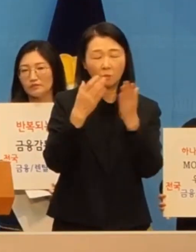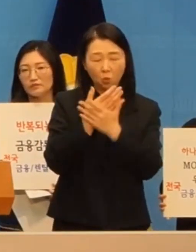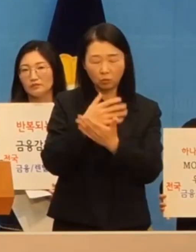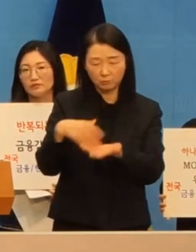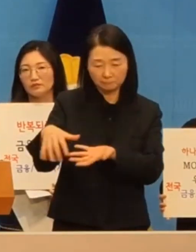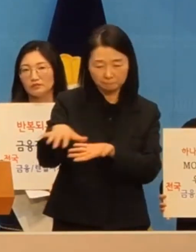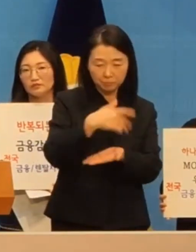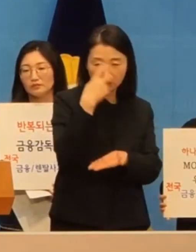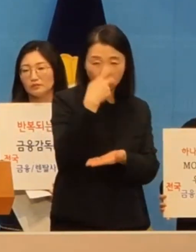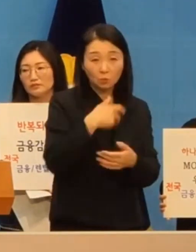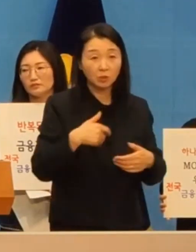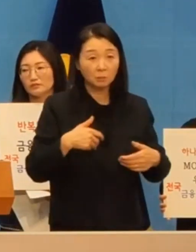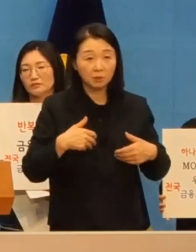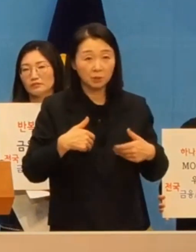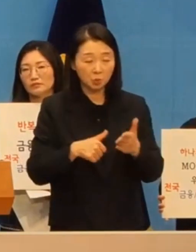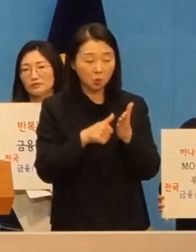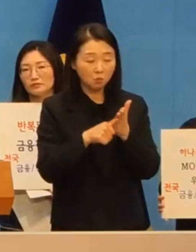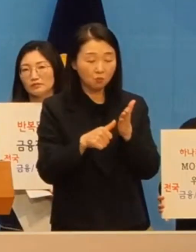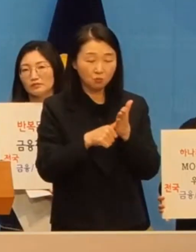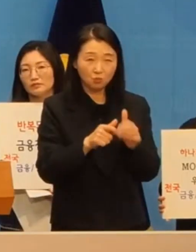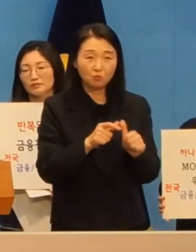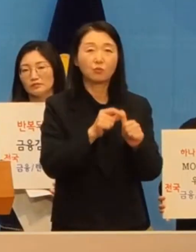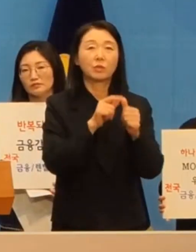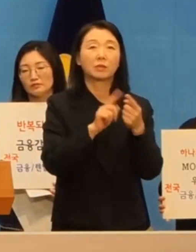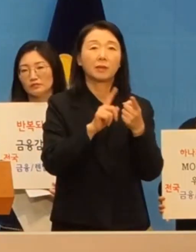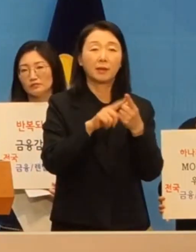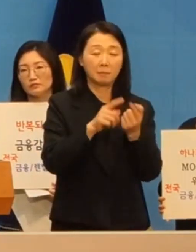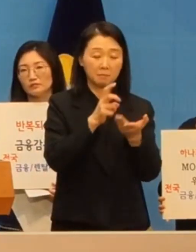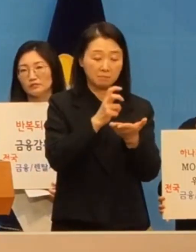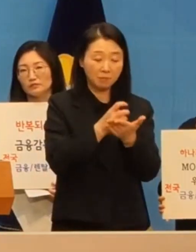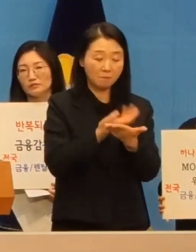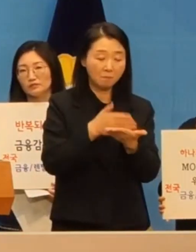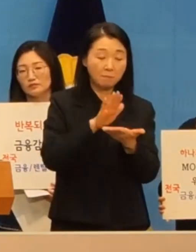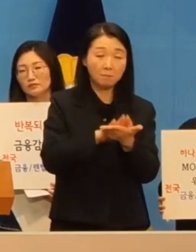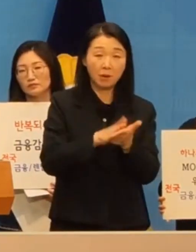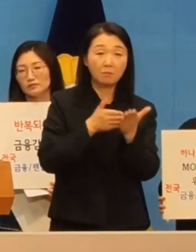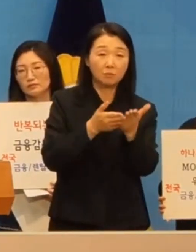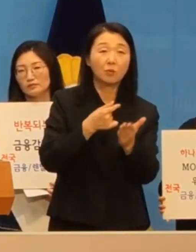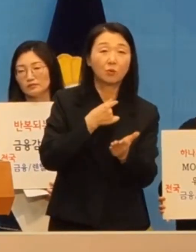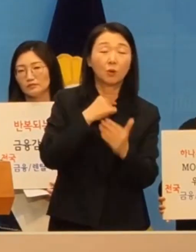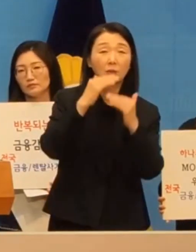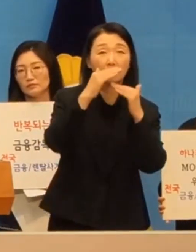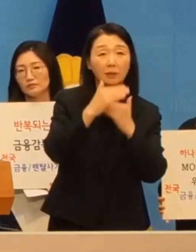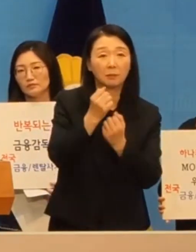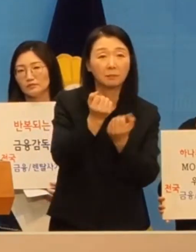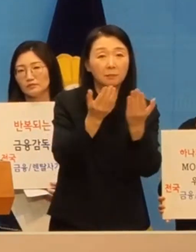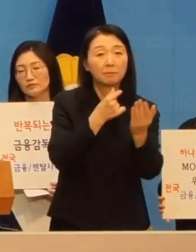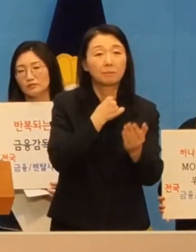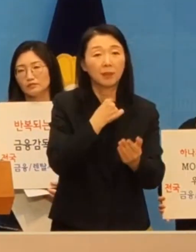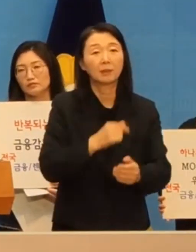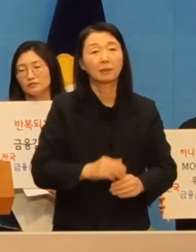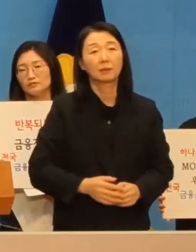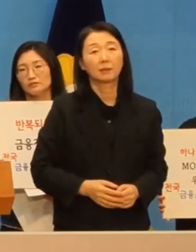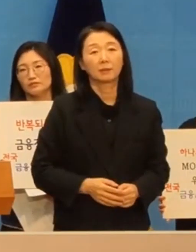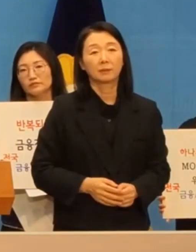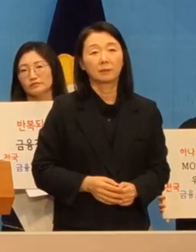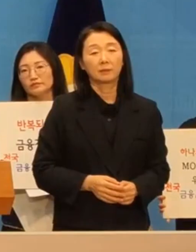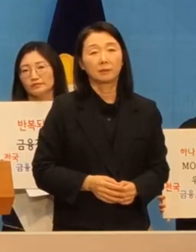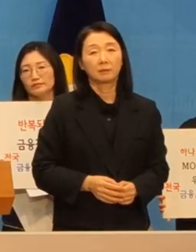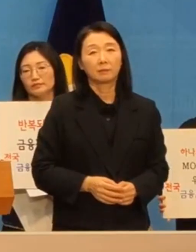전수조사와 상품 구조에 대한 제도 개선을 촉구하면서 다음과 같이 기자회견을 하고자